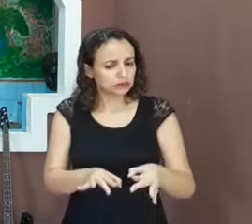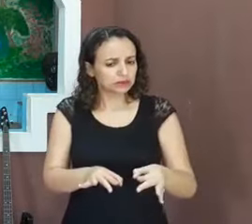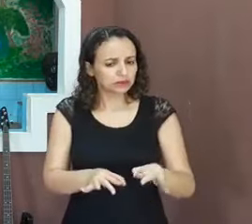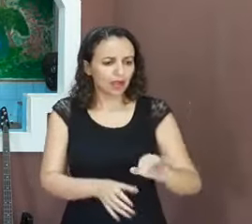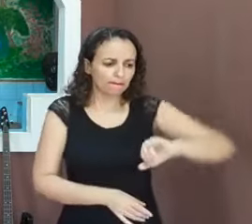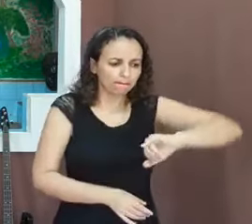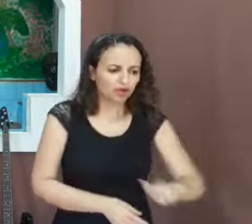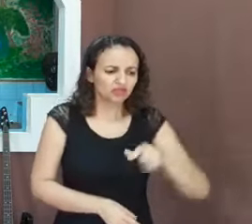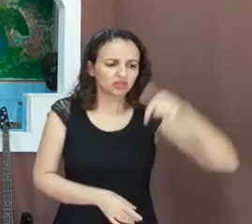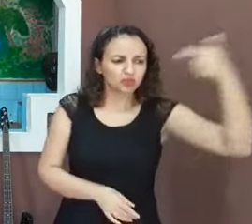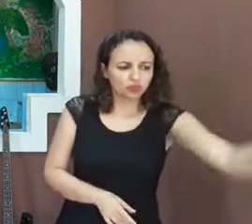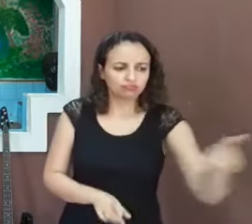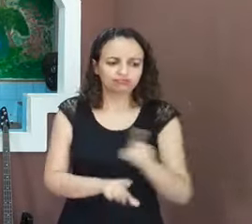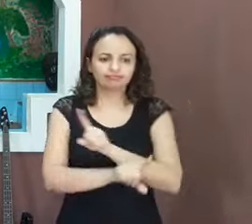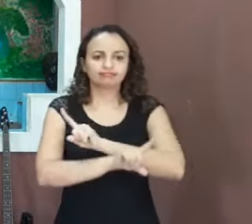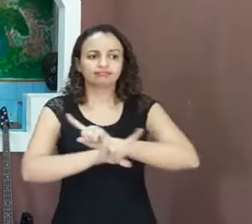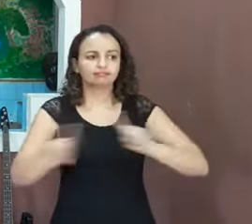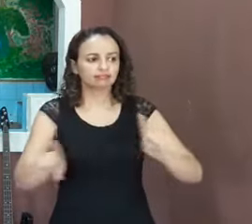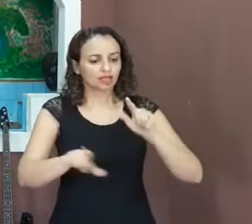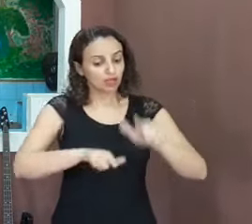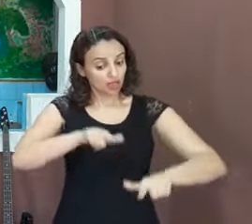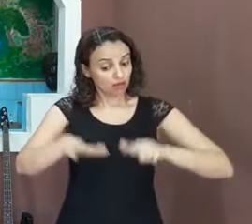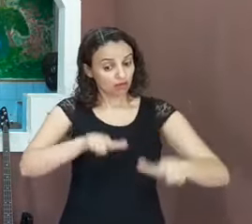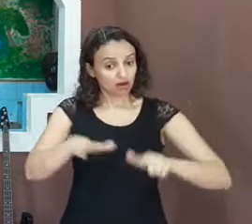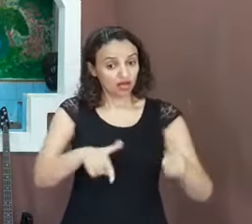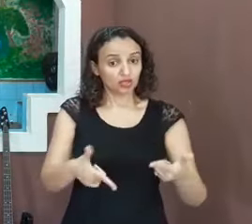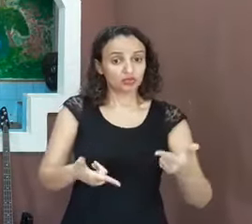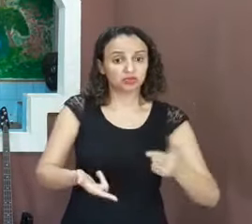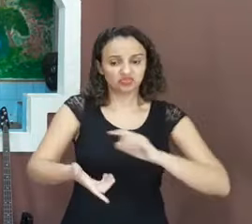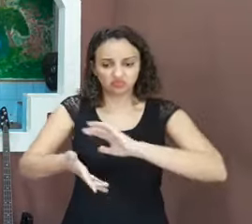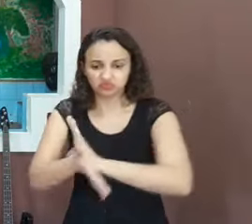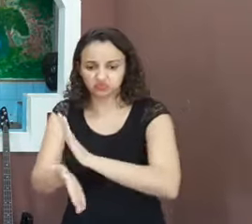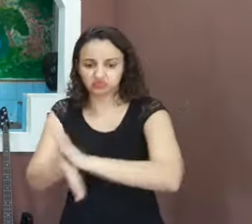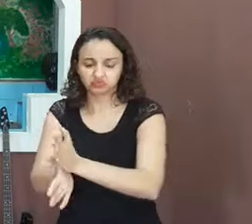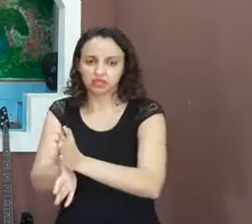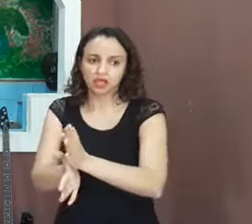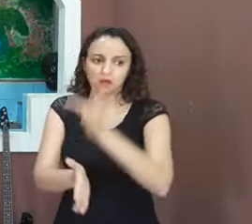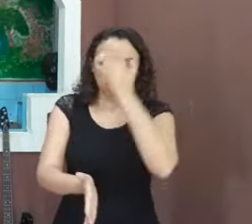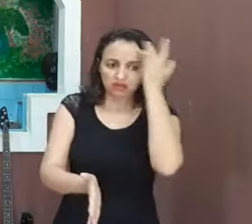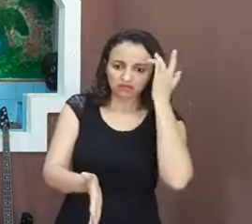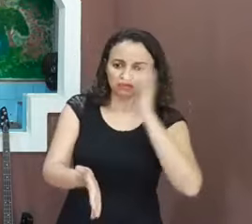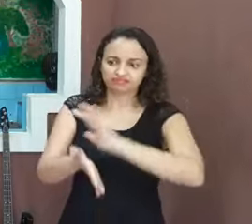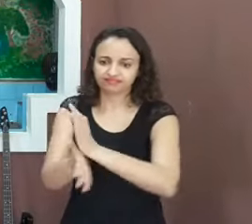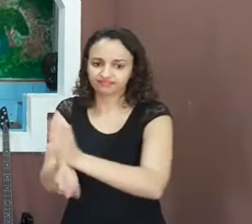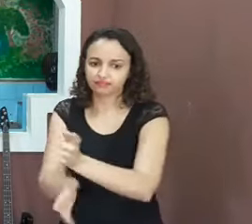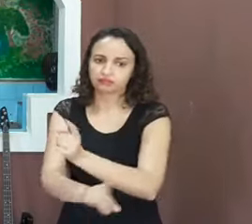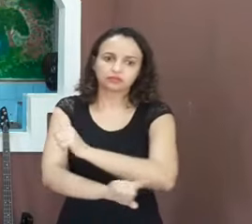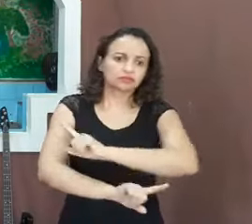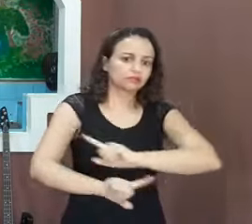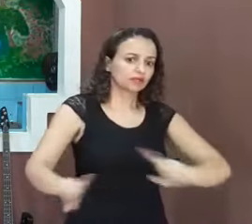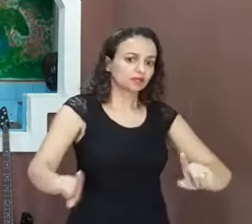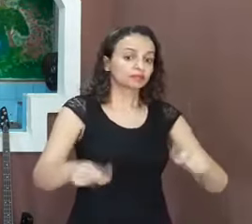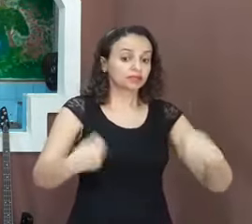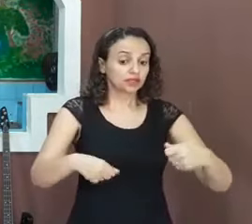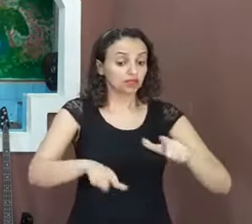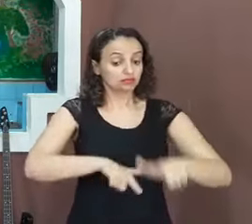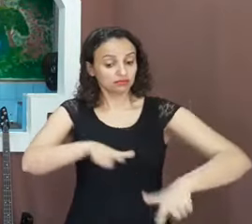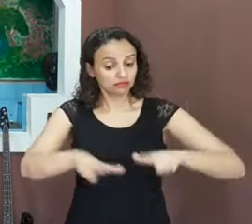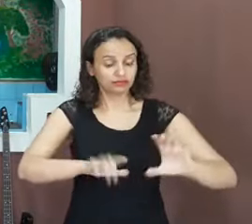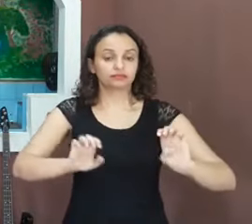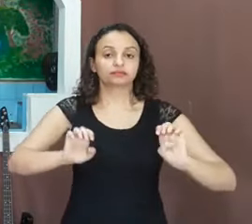não propiciar coisas em que o trabalhador é maltratado. Então pensar no trabalho é viver uma ética do trabalho